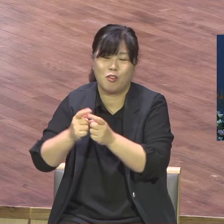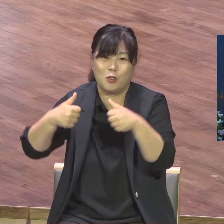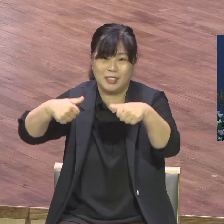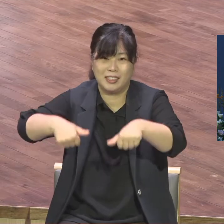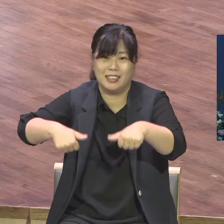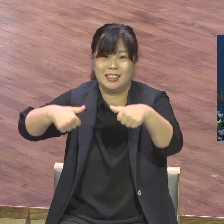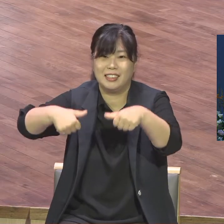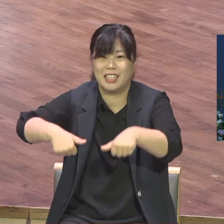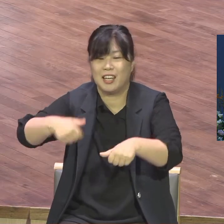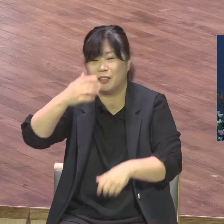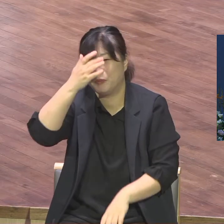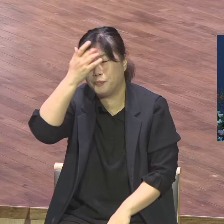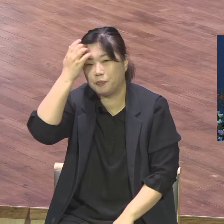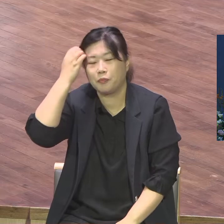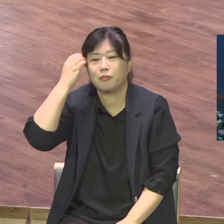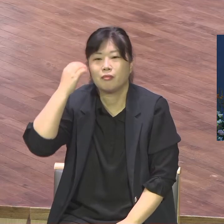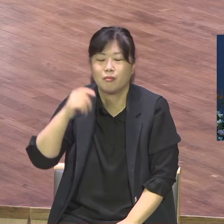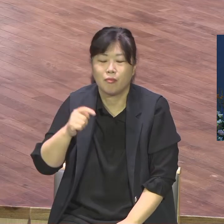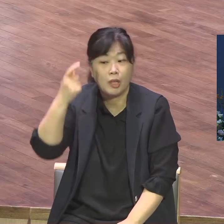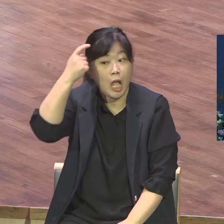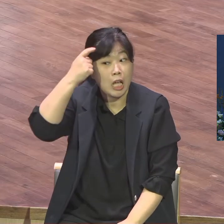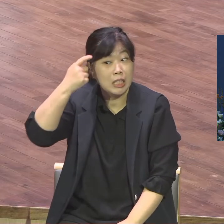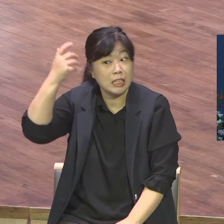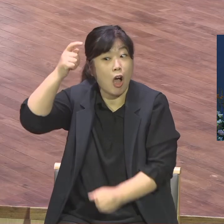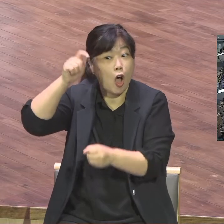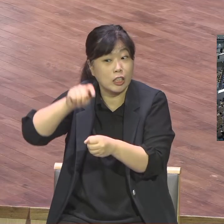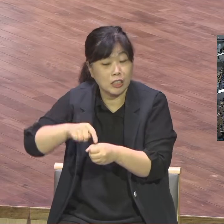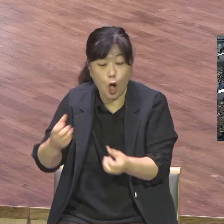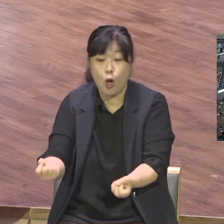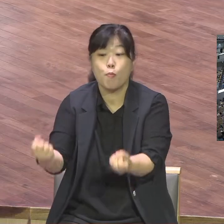인사합시다. 영적 플랫폼이 됩시다.